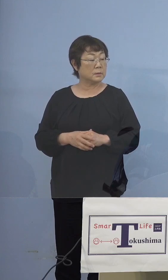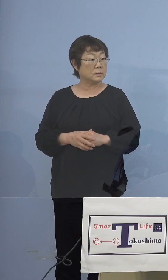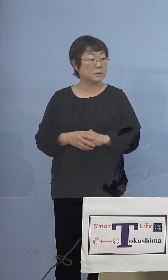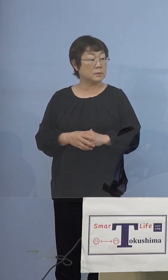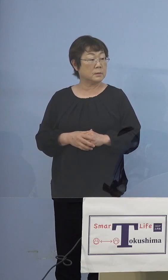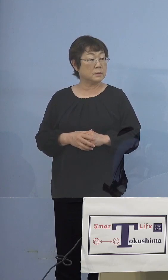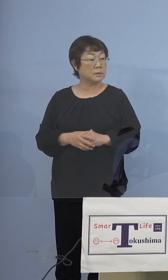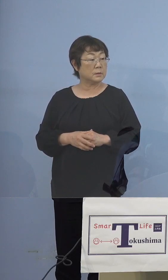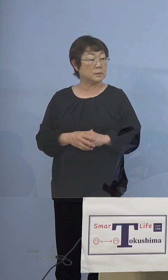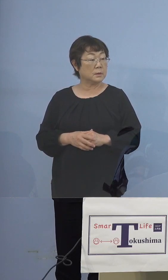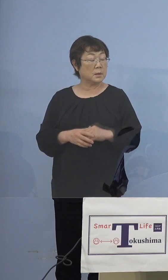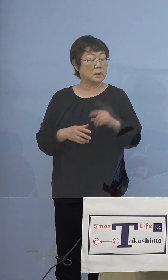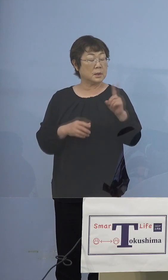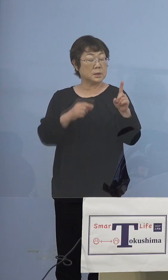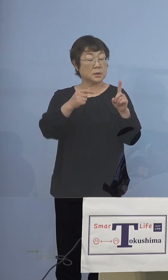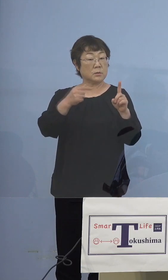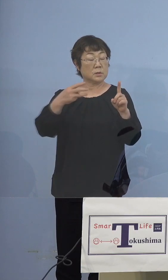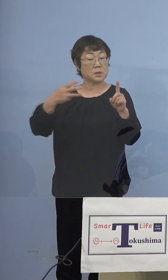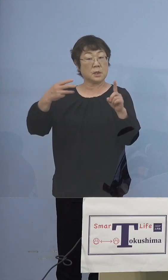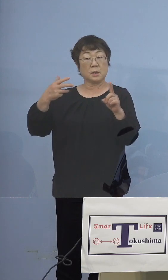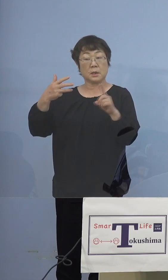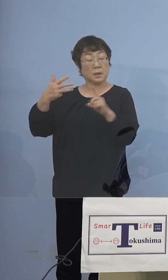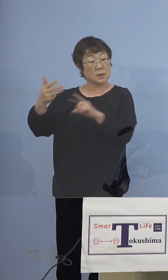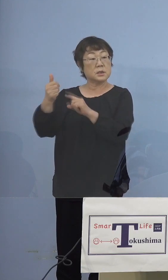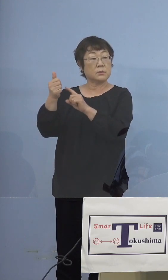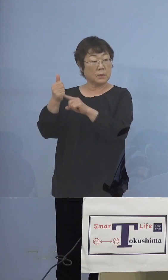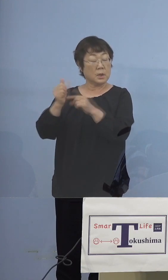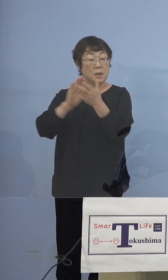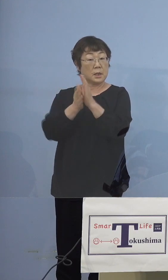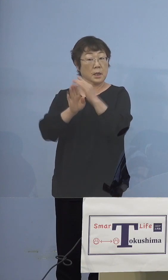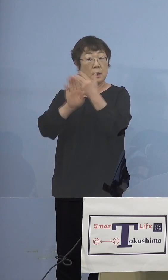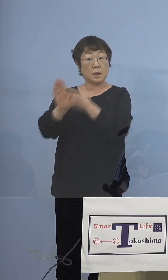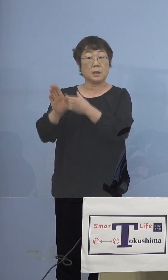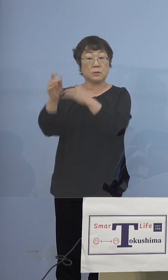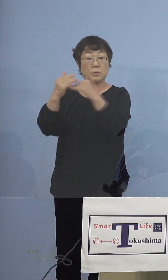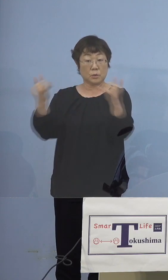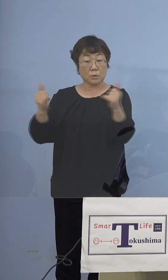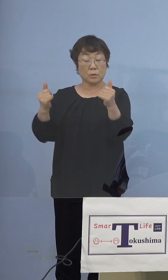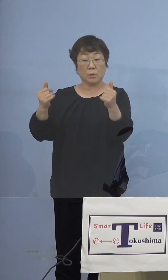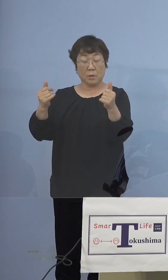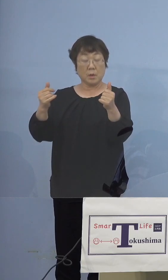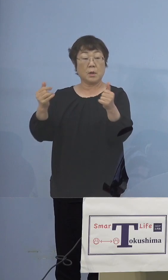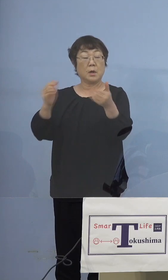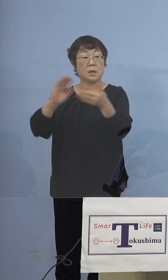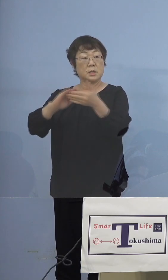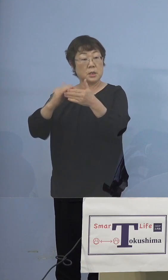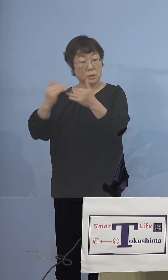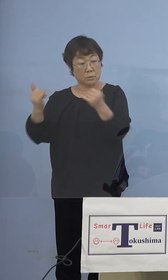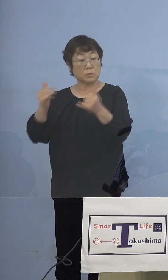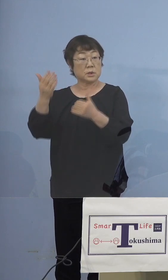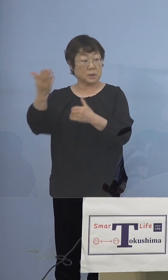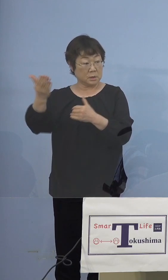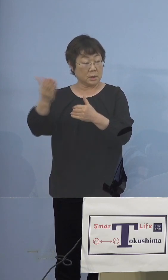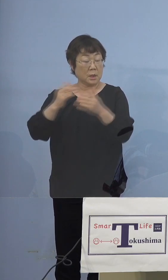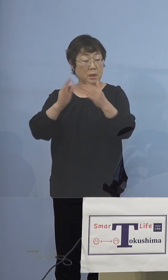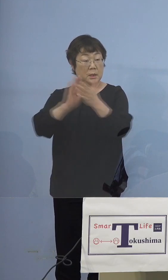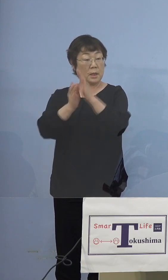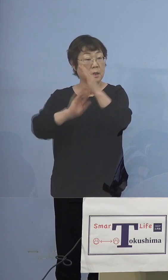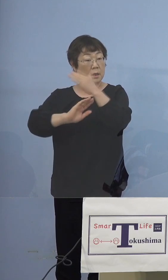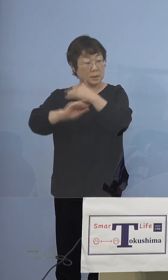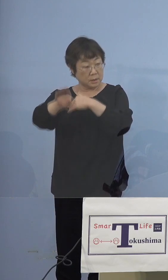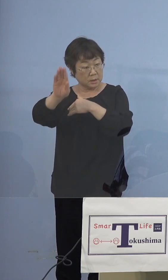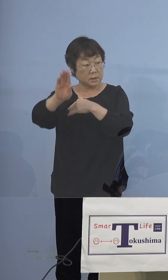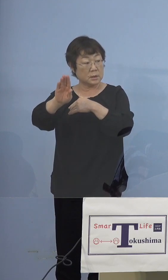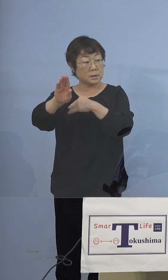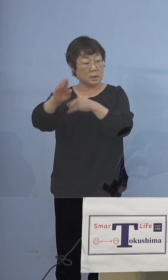1638例目の方、県外っていうのは、これ、県外の方と接触があった、それとも県外に行かれてっ